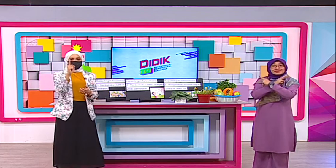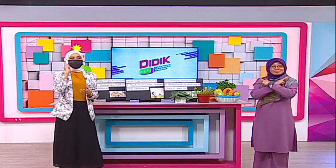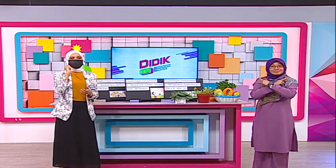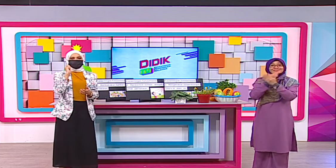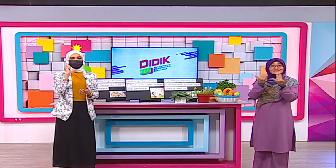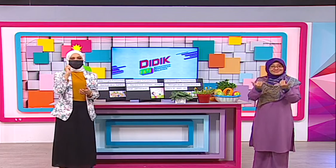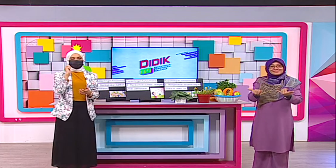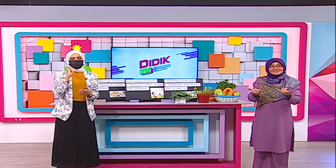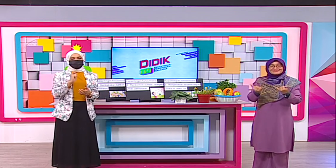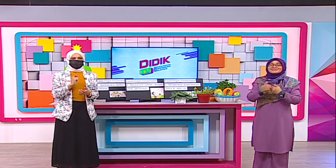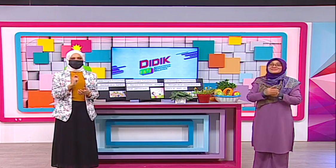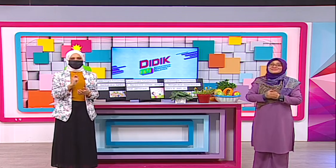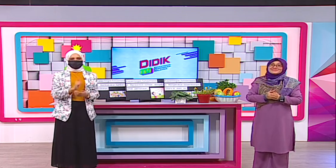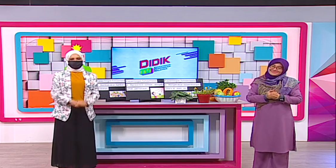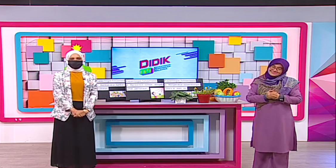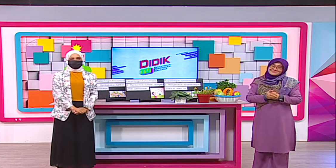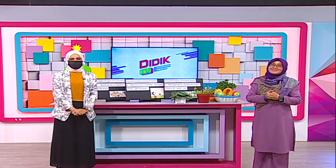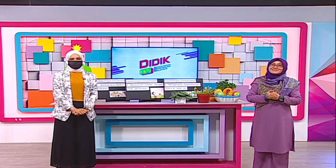rumah jangan ke mana-mana kita kembali spesies spesies